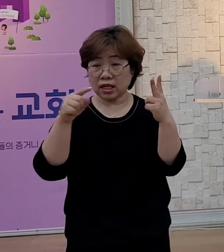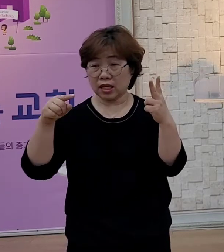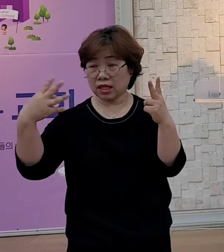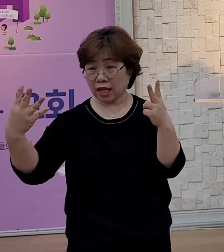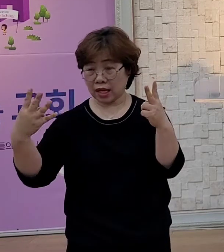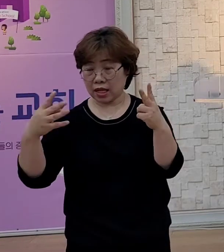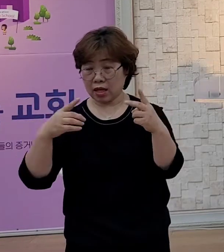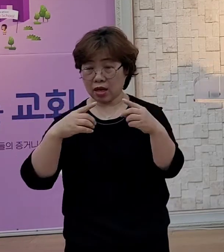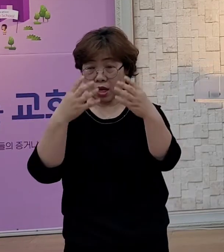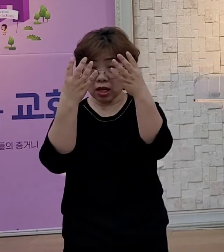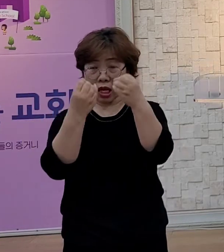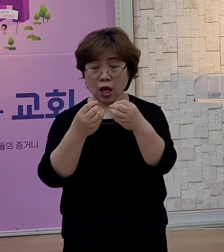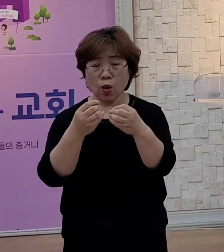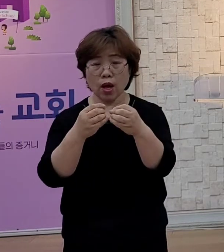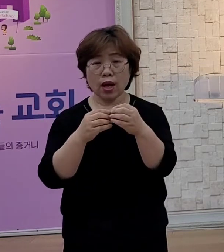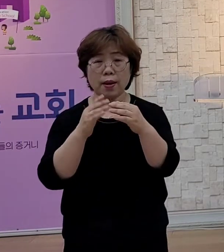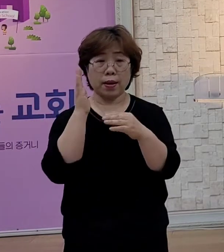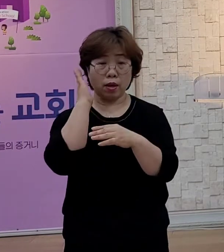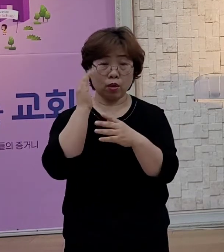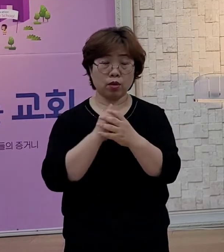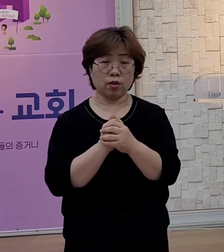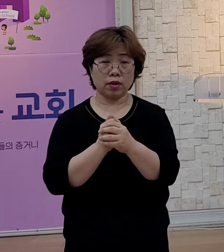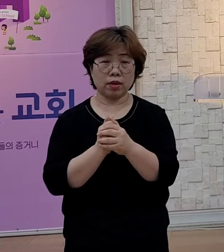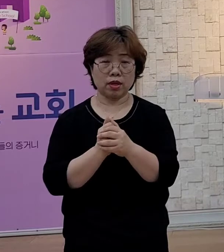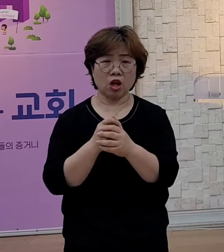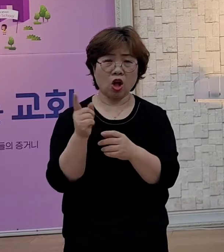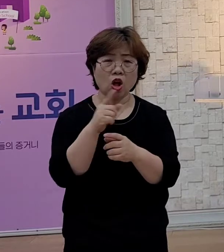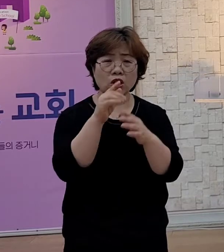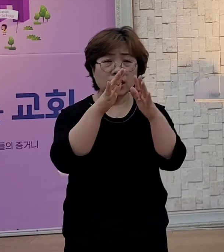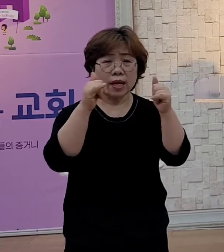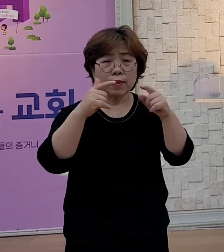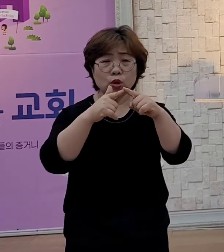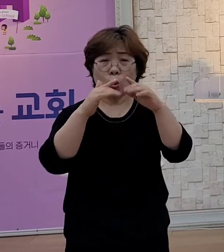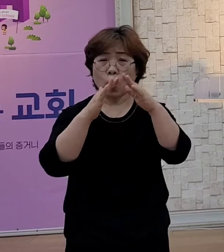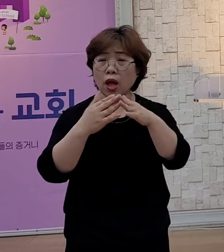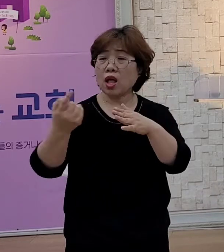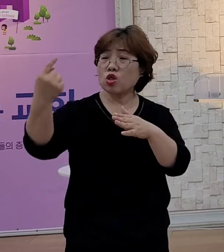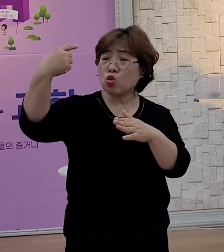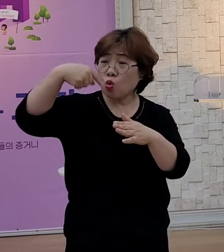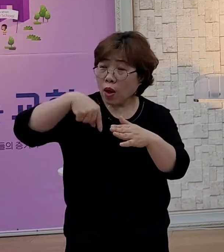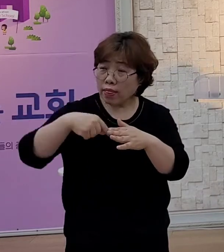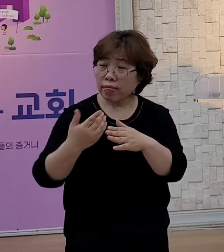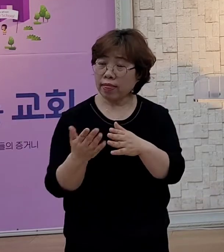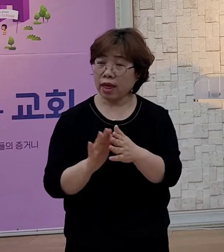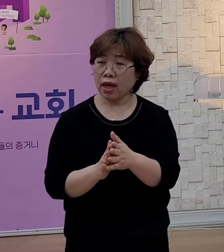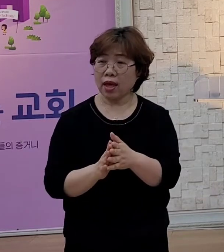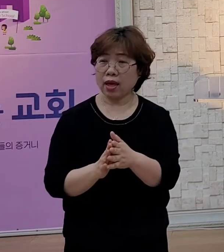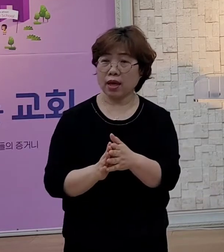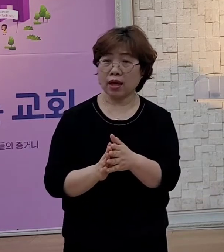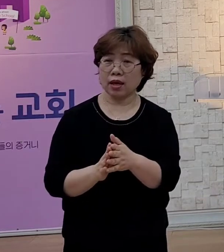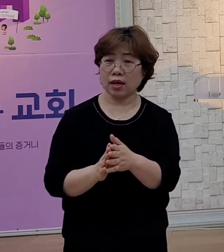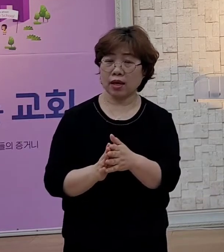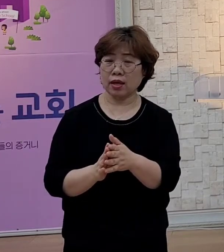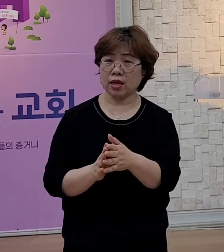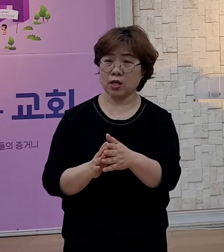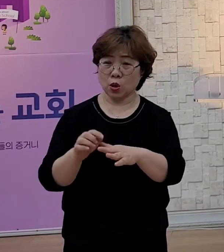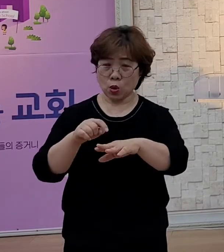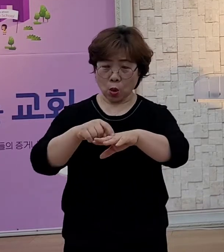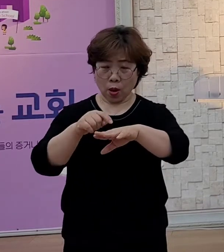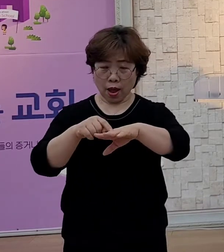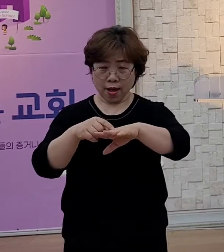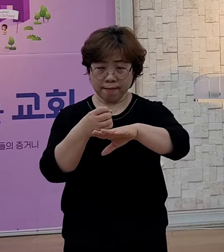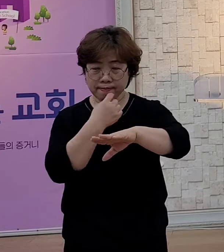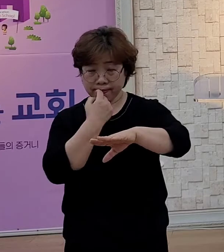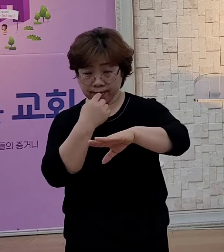한 사람이 이렇게 교회에 들어오는데 그 사람 보니까 손에는 금가락지를 끼고